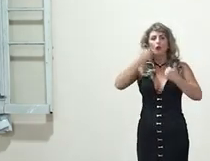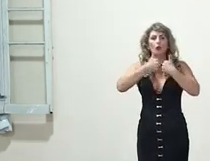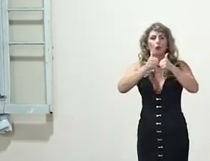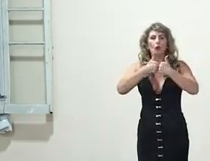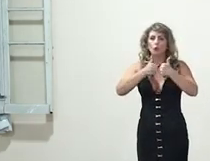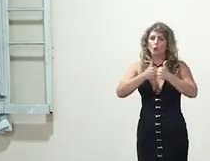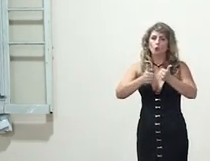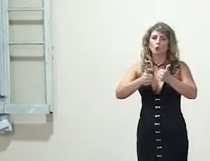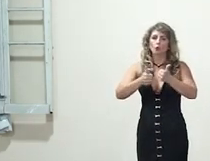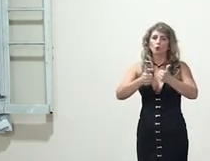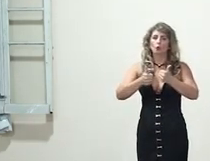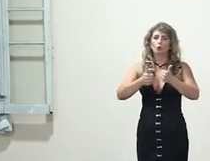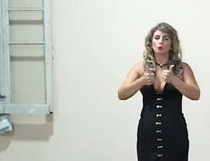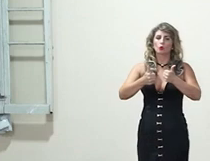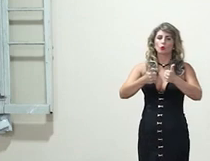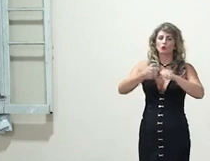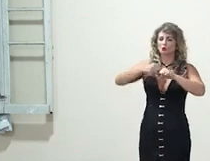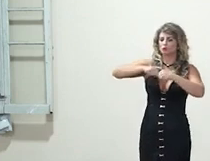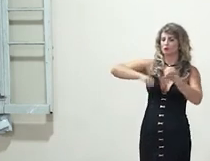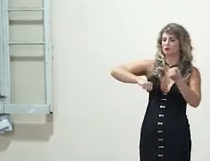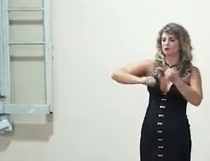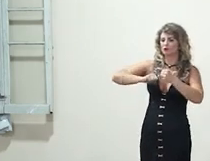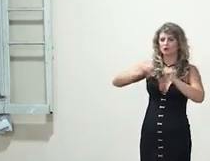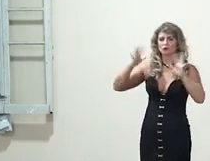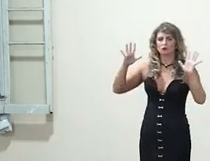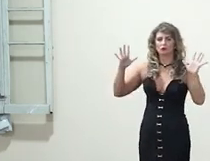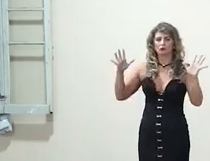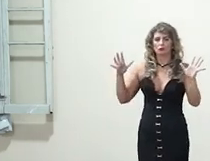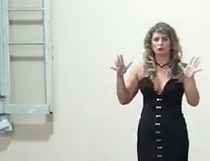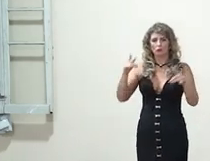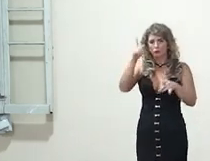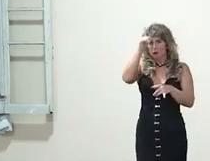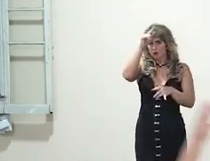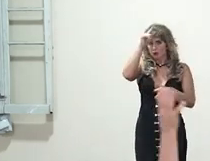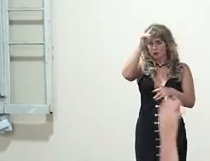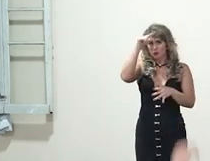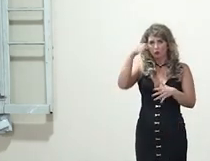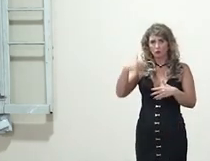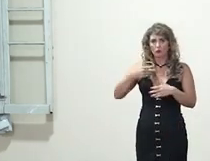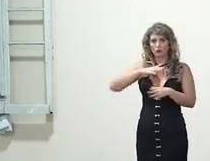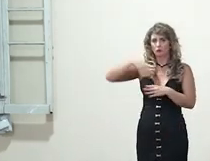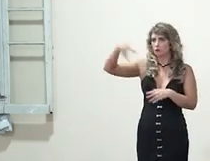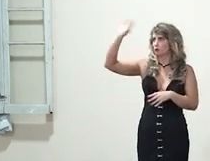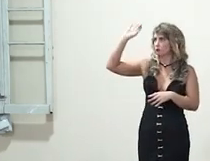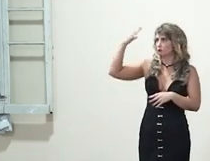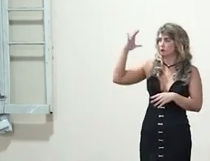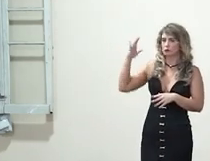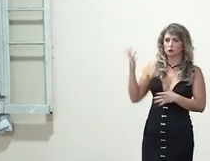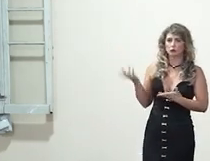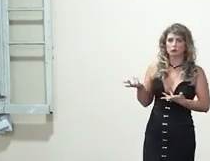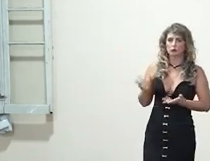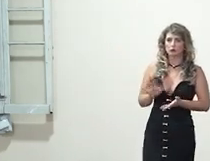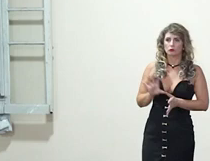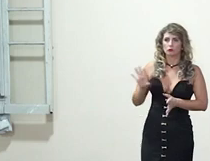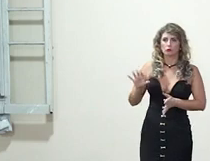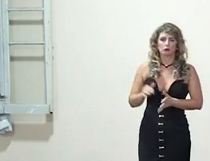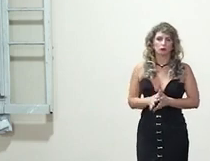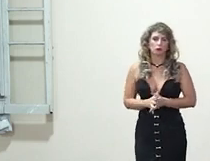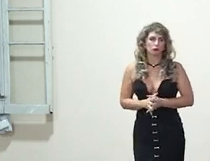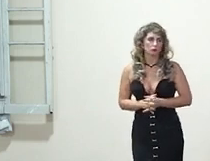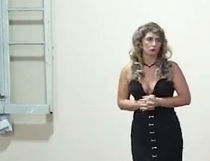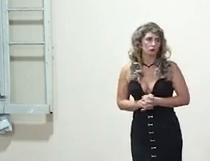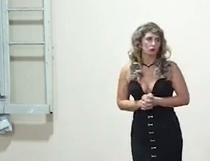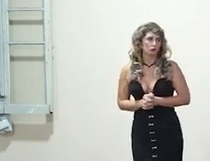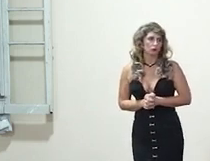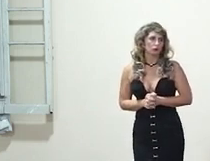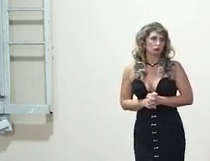aqueles ônibus picareta, tudo estourado, tudo montado dos alemães ali, assim, para Curitiba, para lá. Não é assim que funciona, você